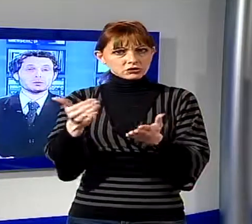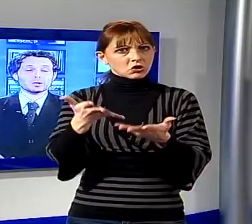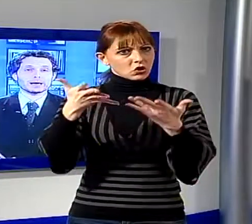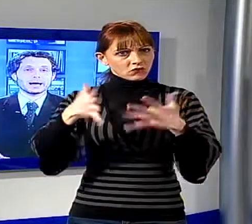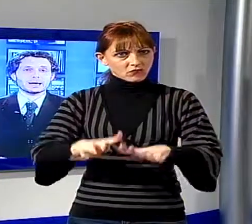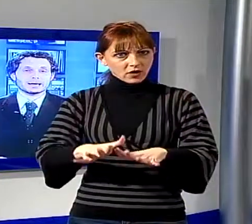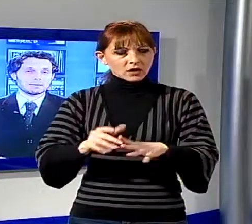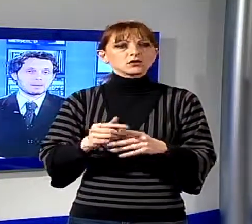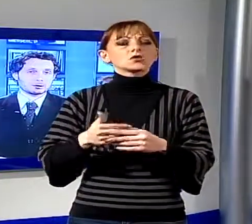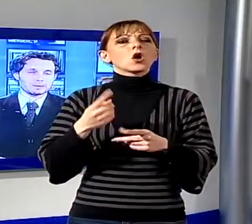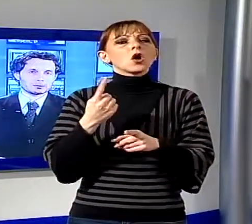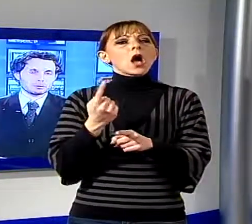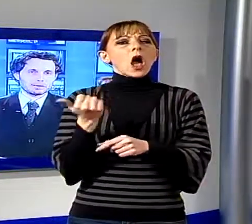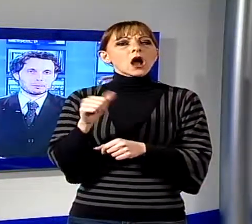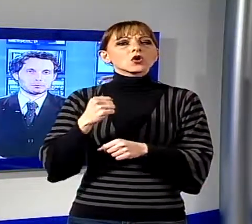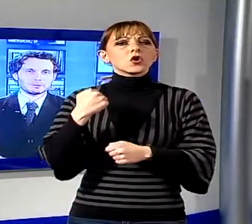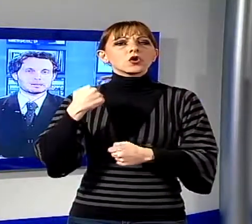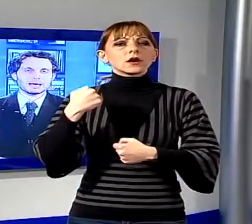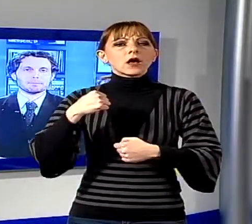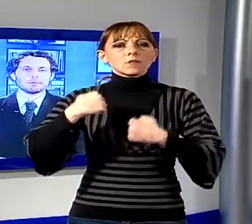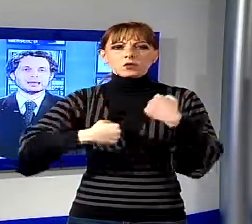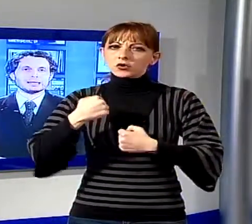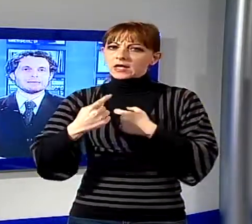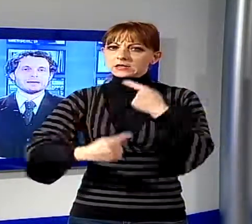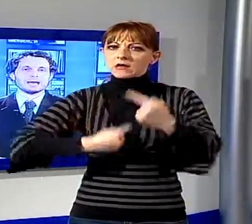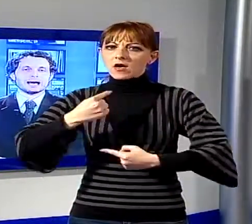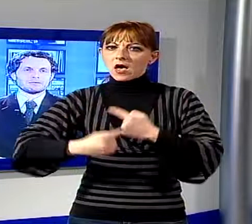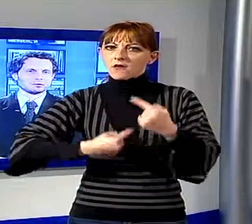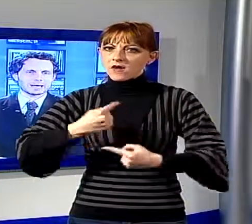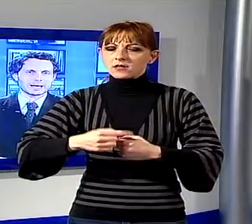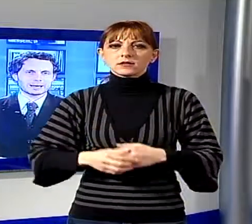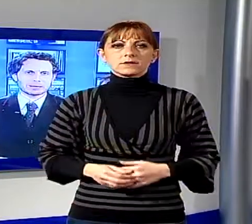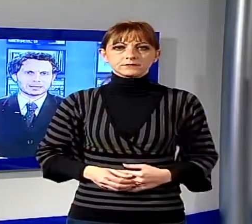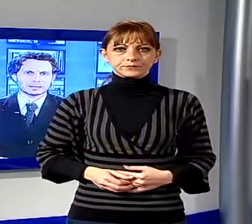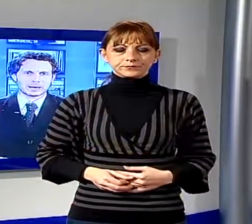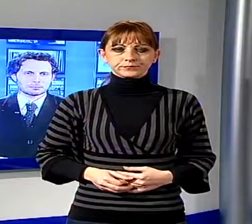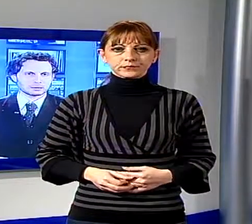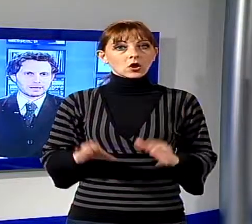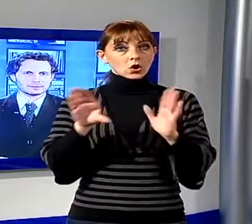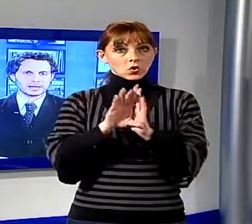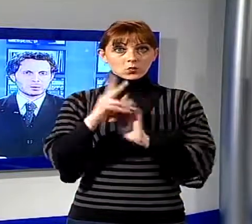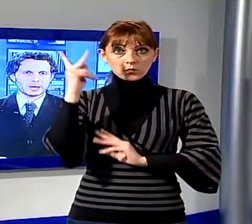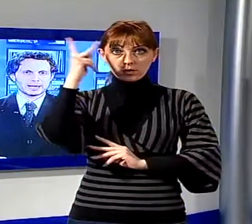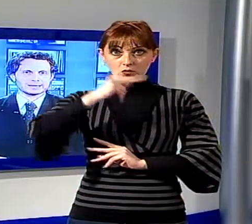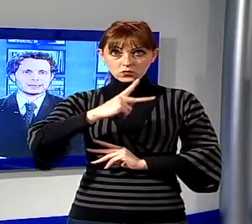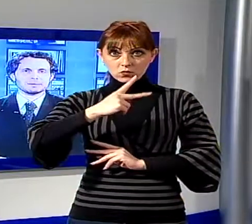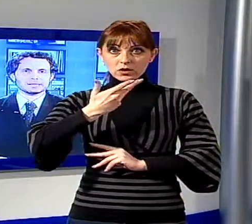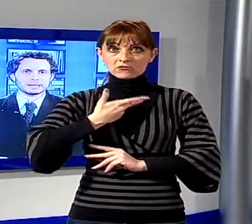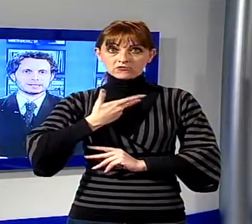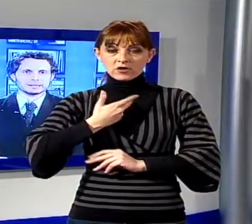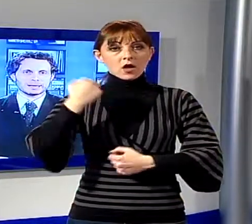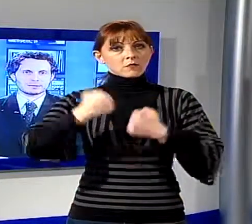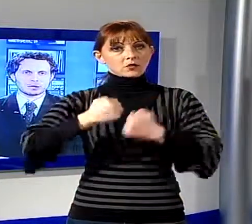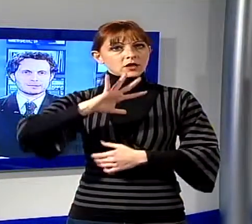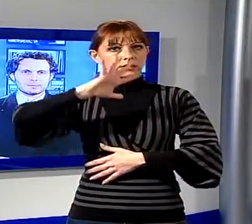Comune di Lucca, cambiamo argomento, non parliamo più di maltempo, che deve affrontare anche un'altra protesta, quella dei